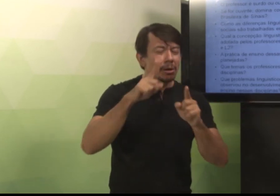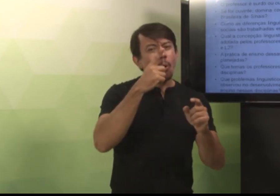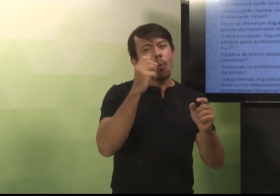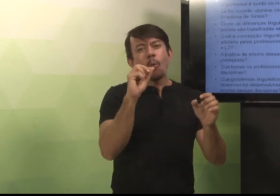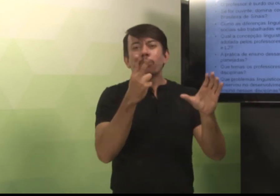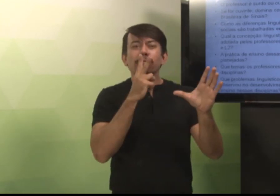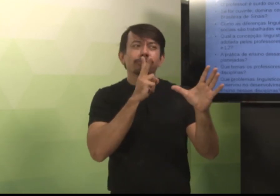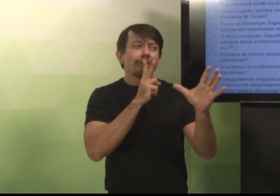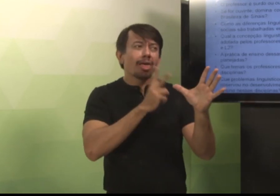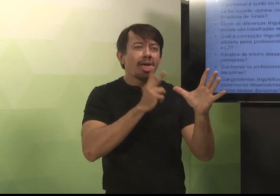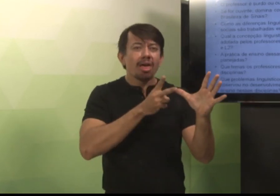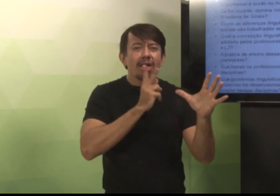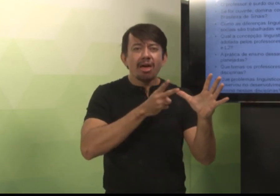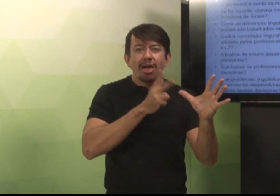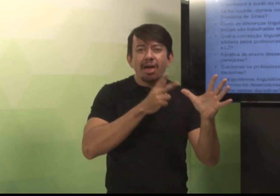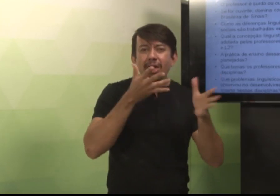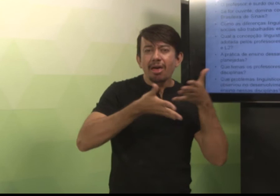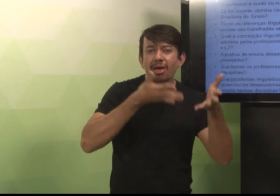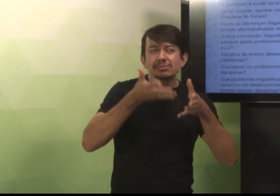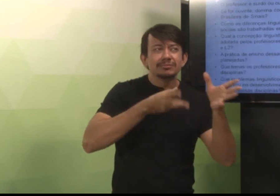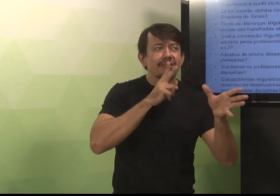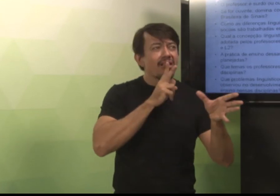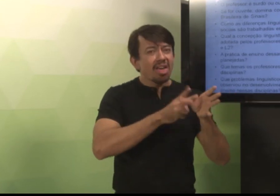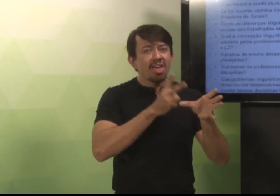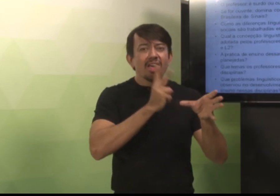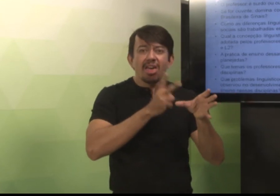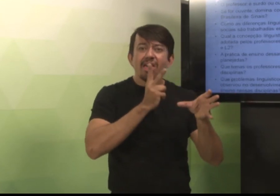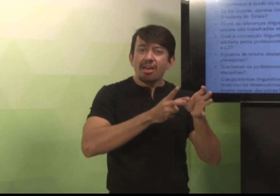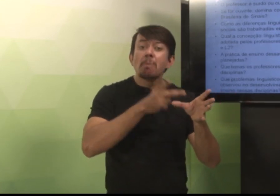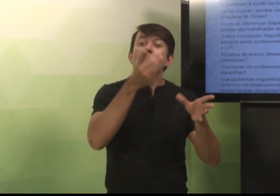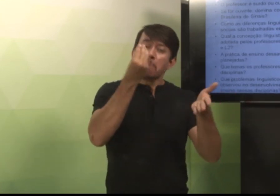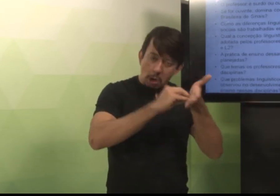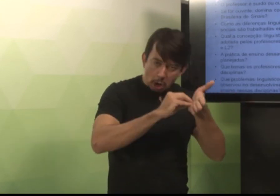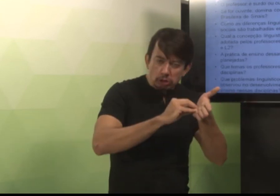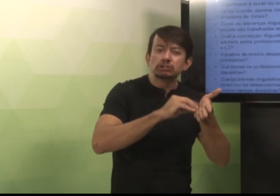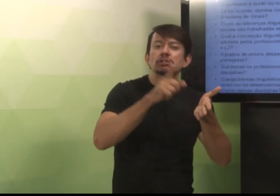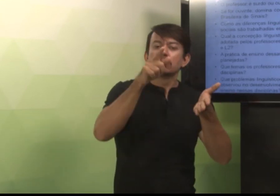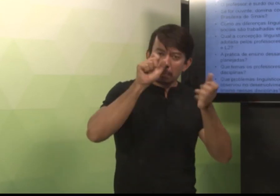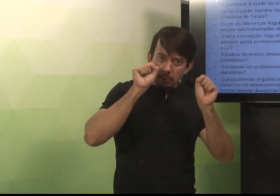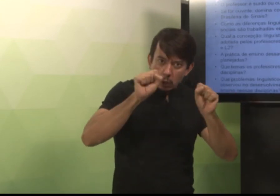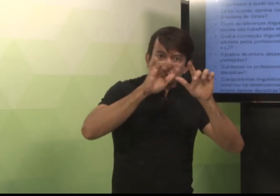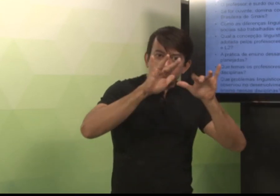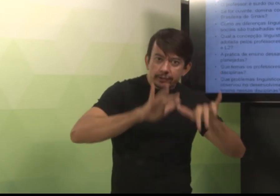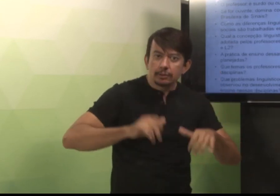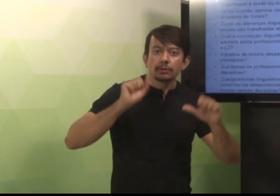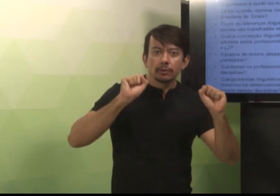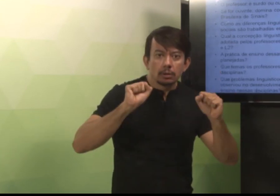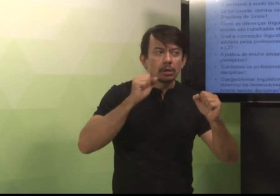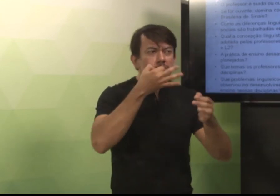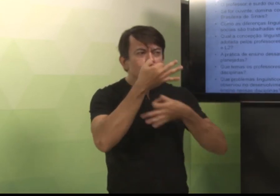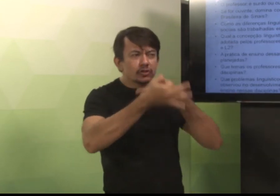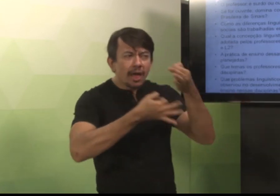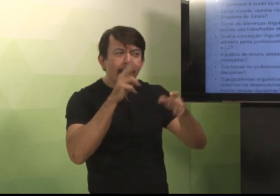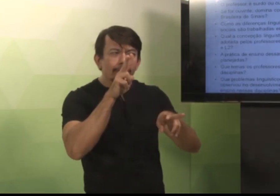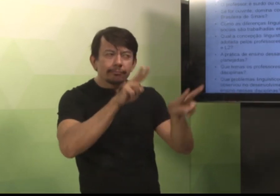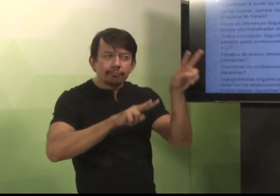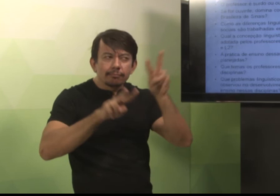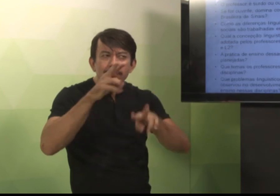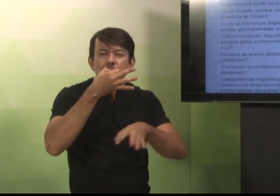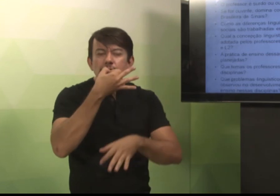menos. Então, você vai colocar isso. Há falhas, ele utiliza o português sinalizado. Coloque tudo isso nas suas